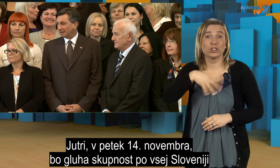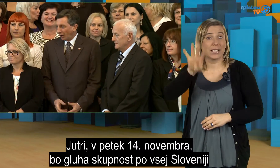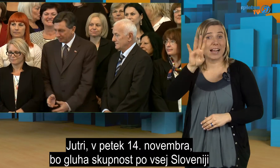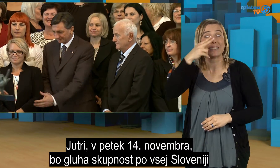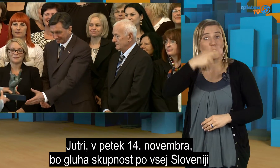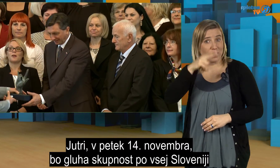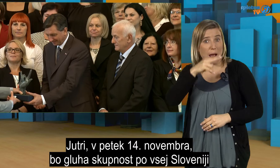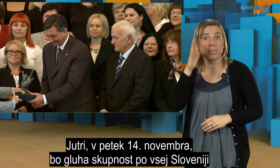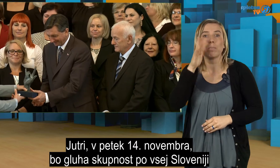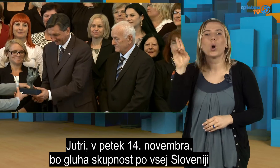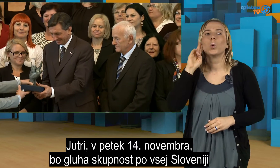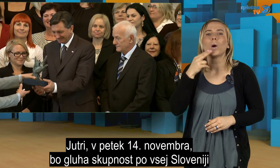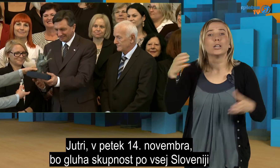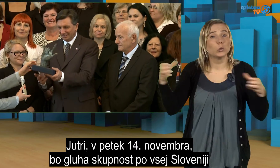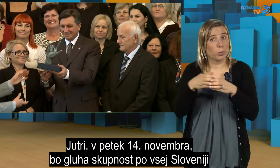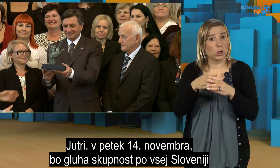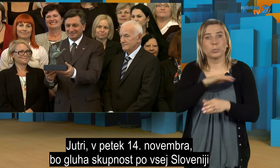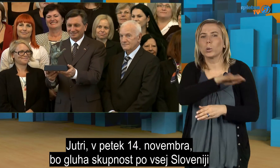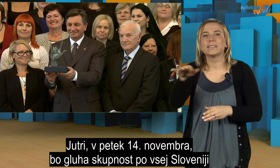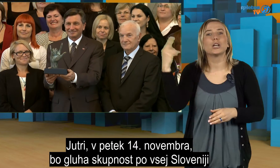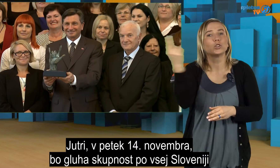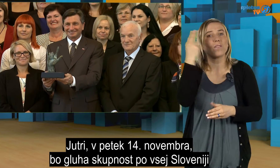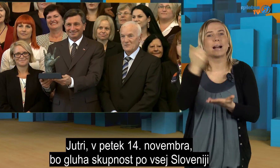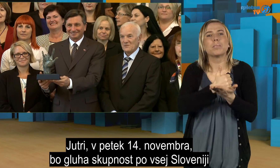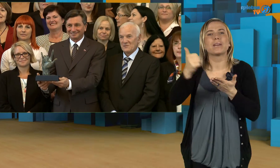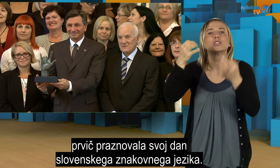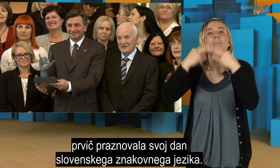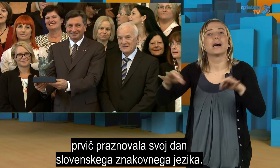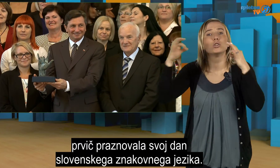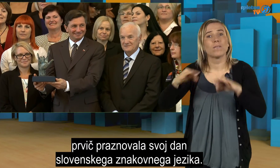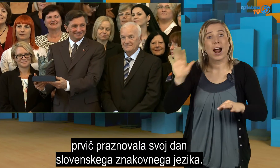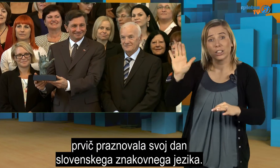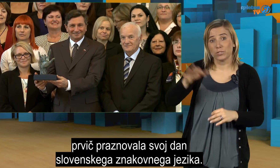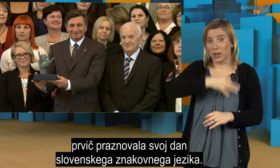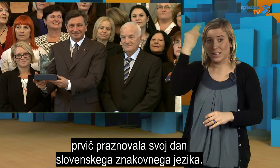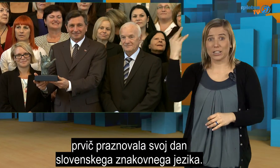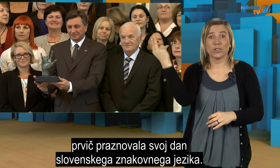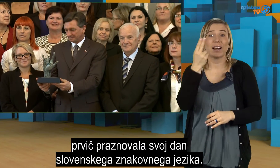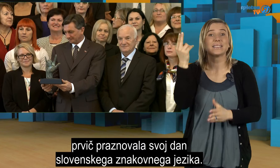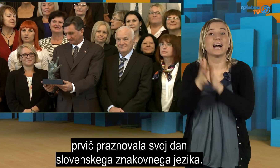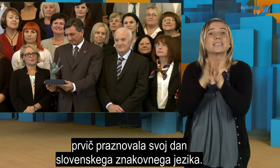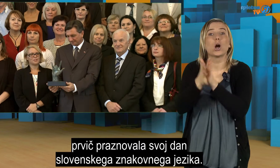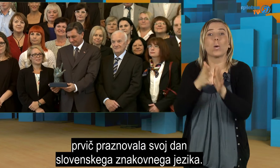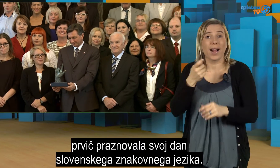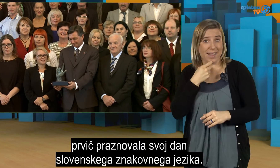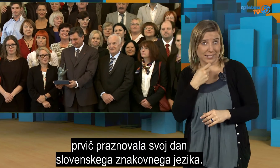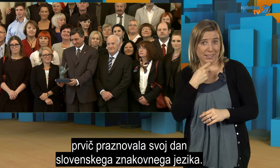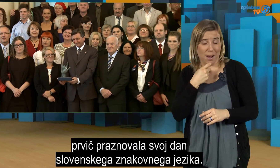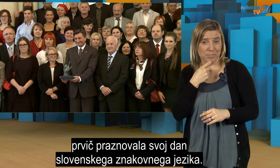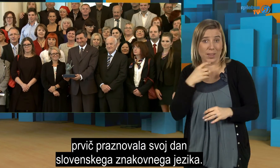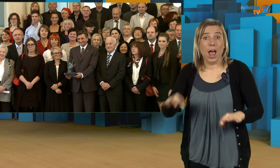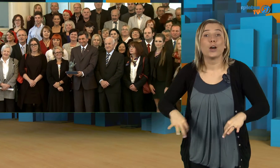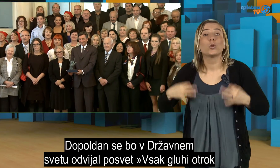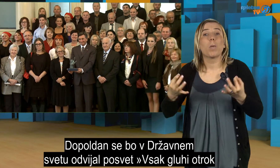Jutri, v petek 14. novembra, bo gluha skupnost po vsej Sloveniji prvič praznovala svoj dan slovenskega